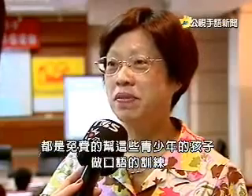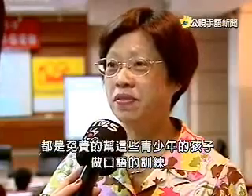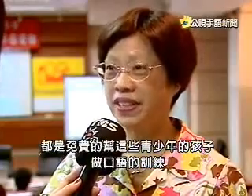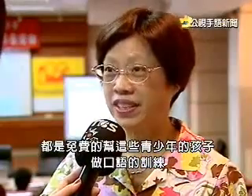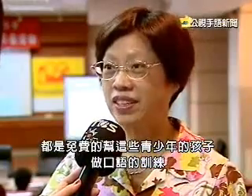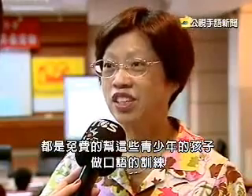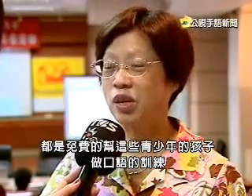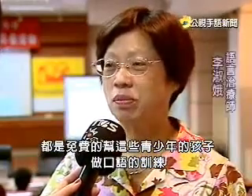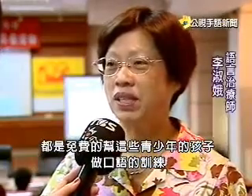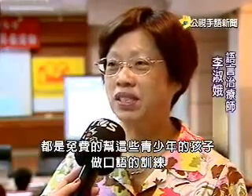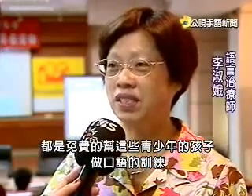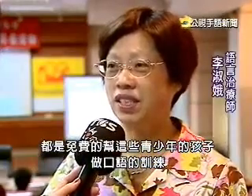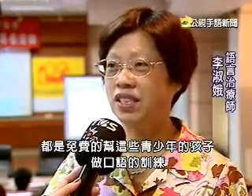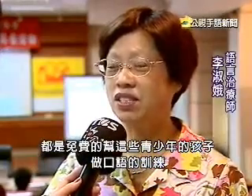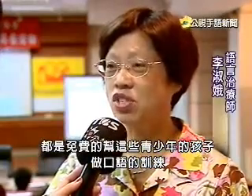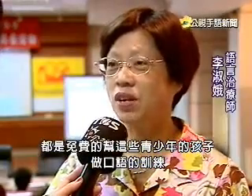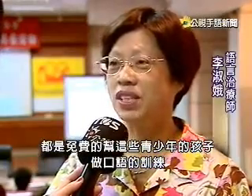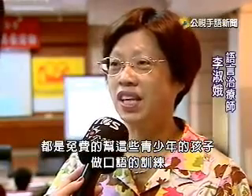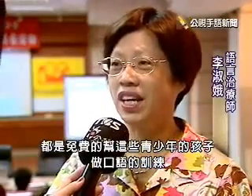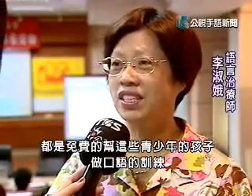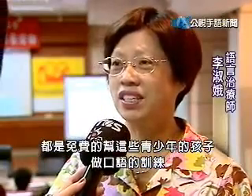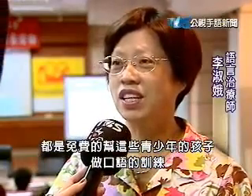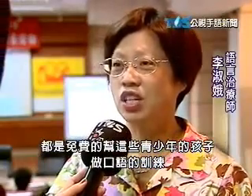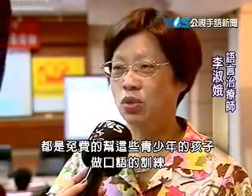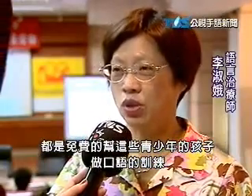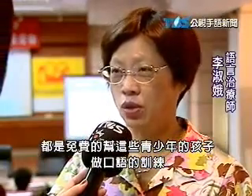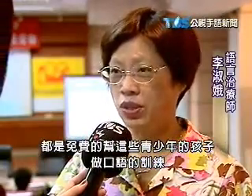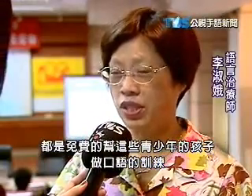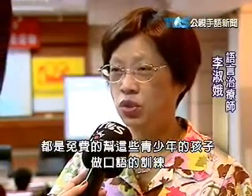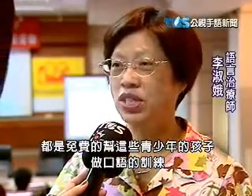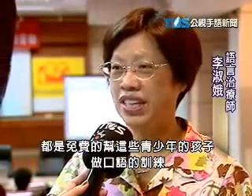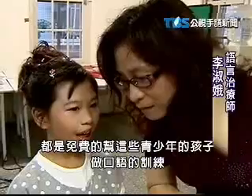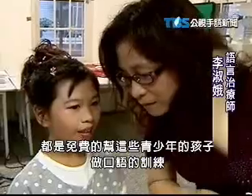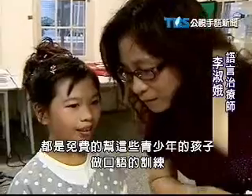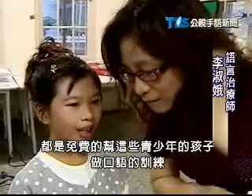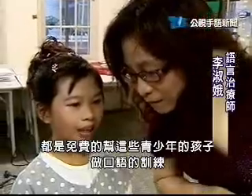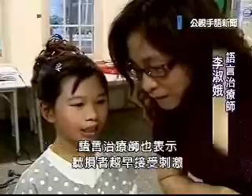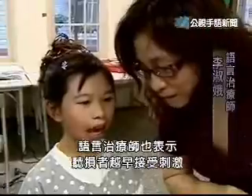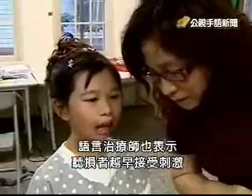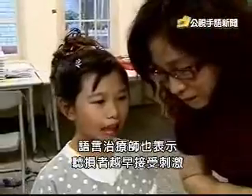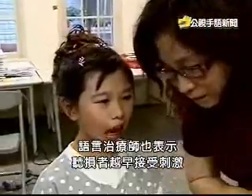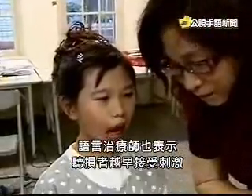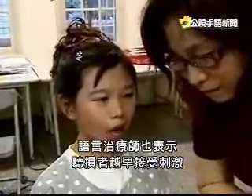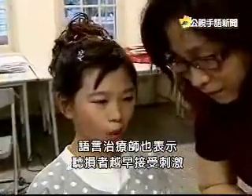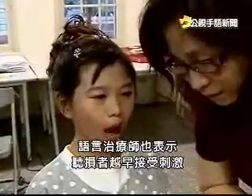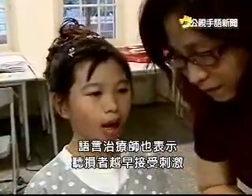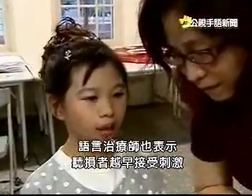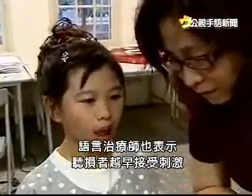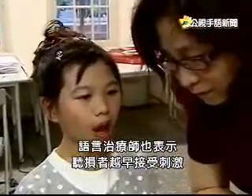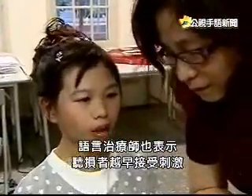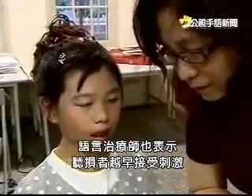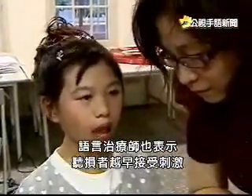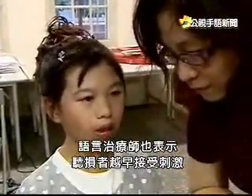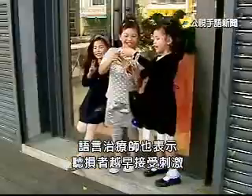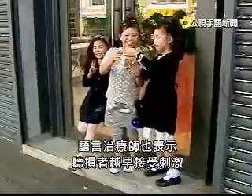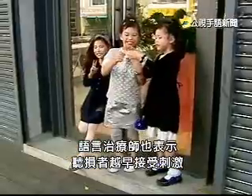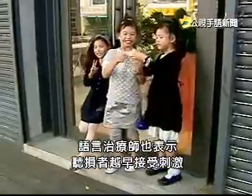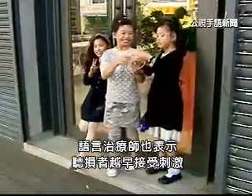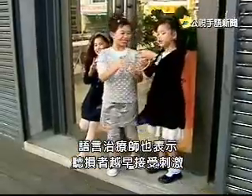费的，帮这些青少年的孩子做口语的训练。 语言治疗师也表示，听损者越早接受刺